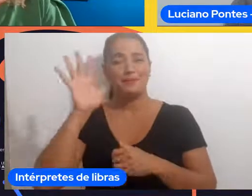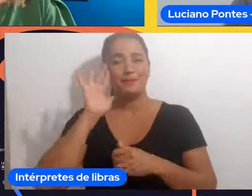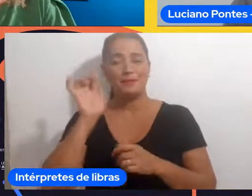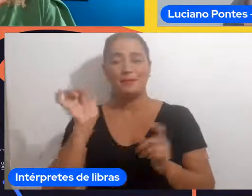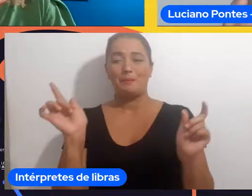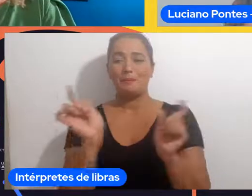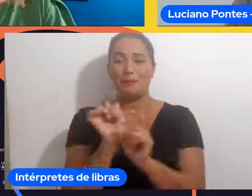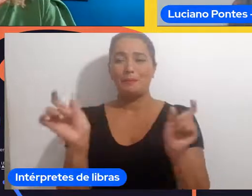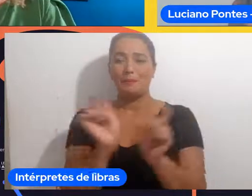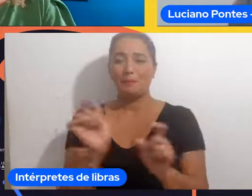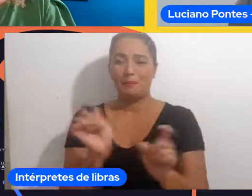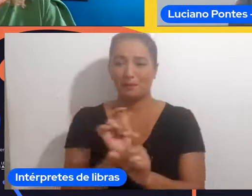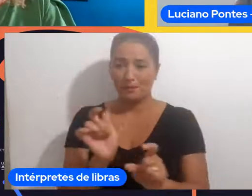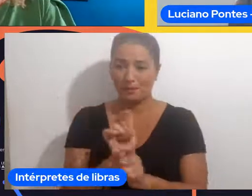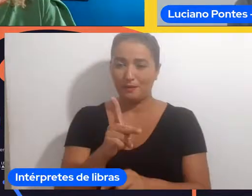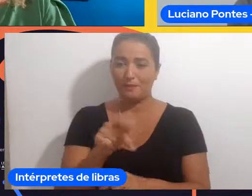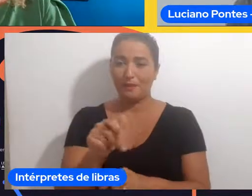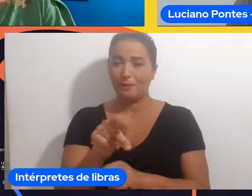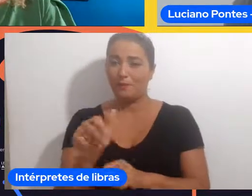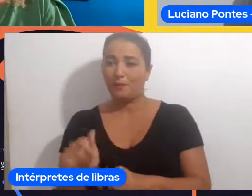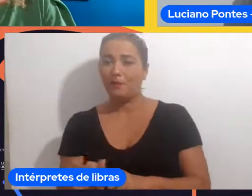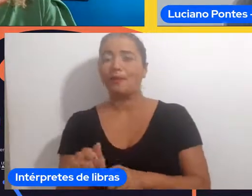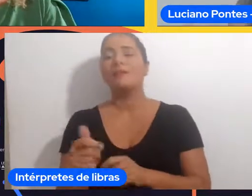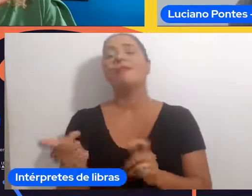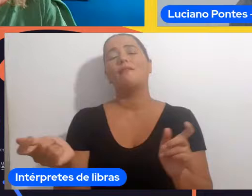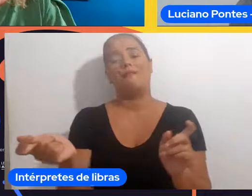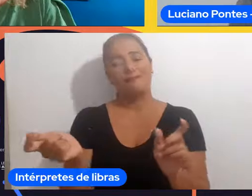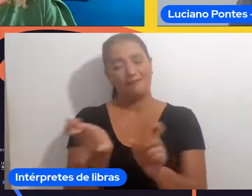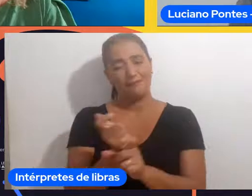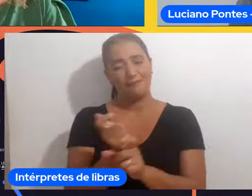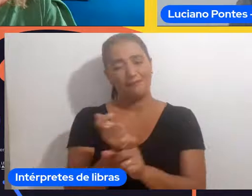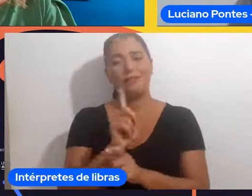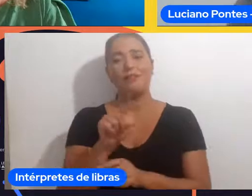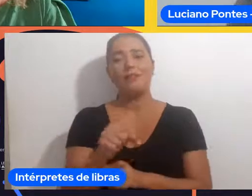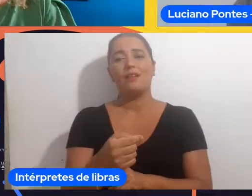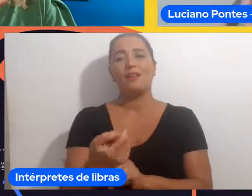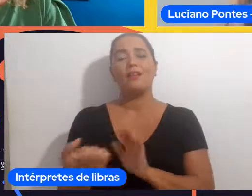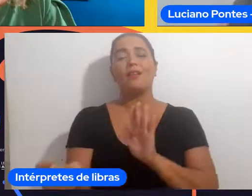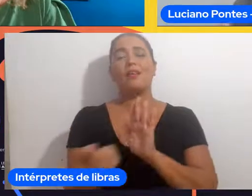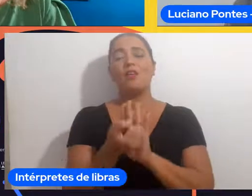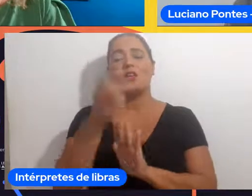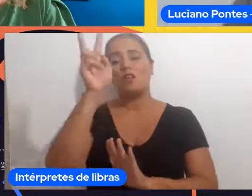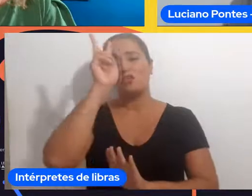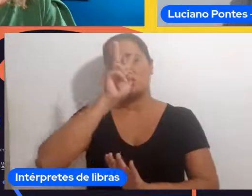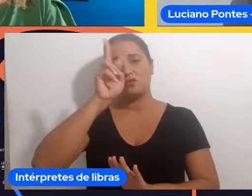Quanta brincadeira pode ser feita com essa parlenda, que é um patrimônio oral que a gente tem, né? Eu não gosto de